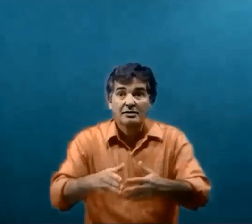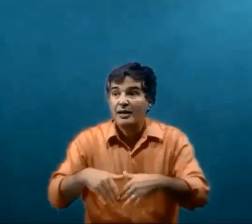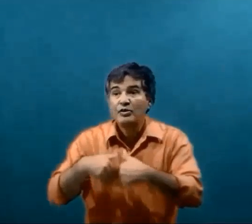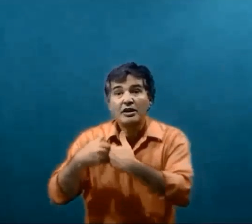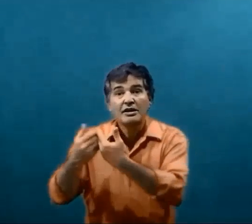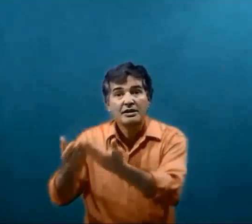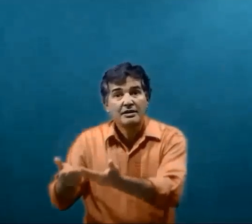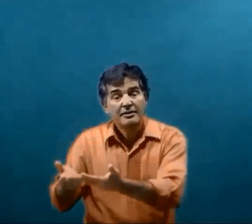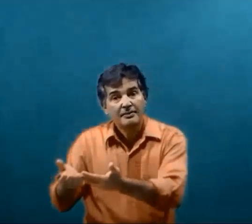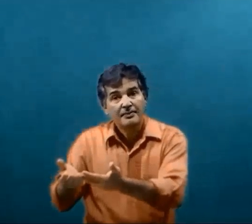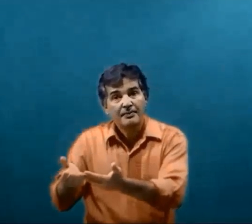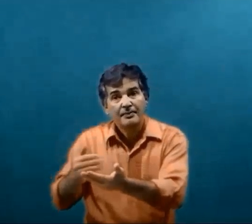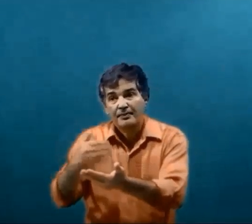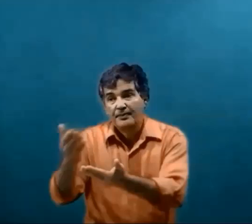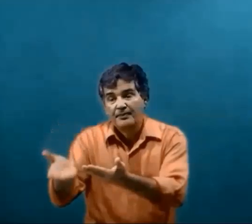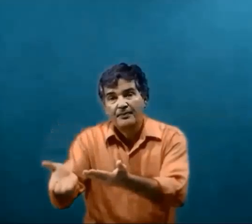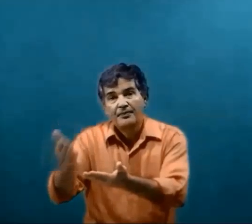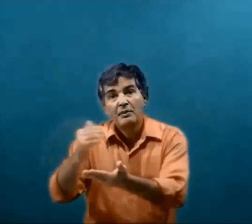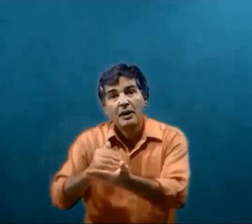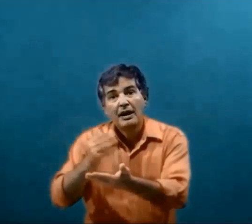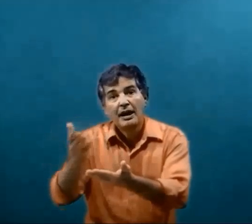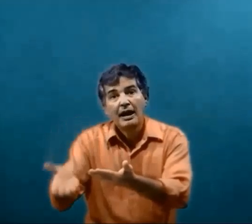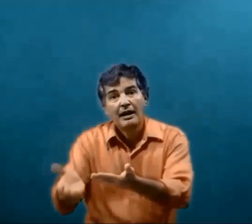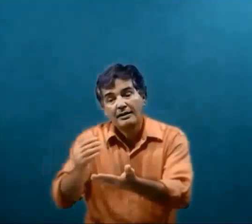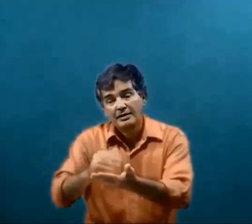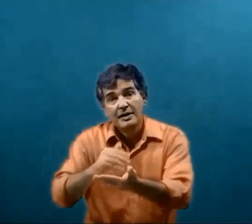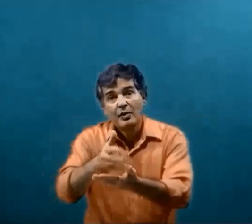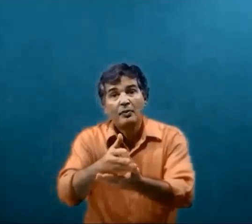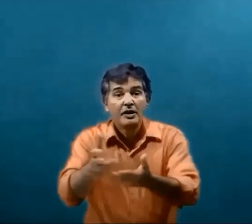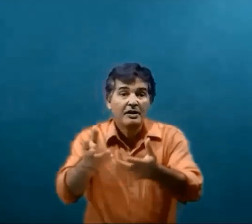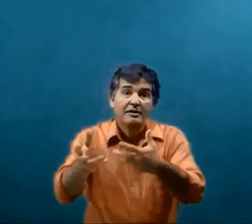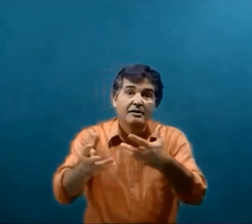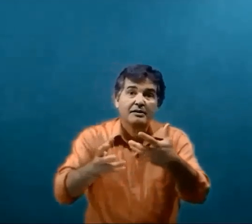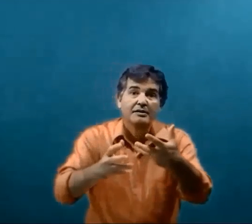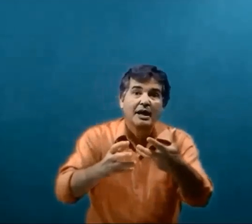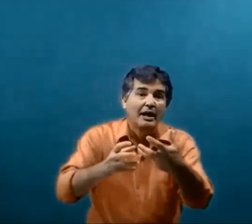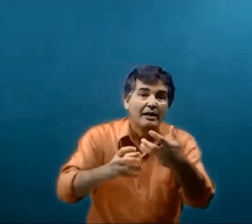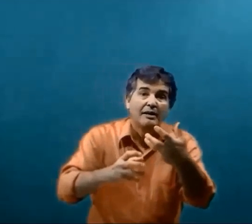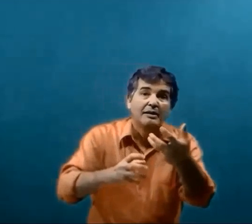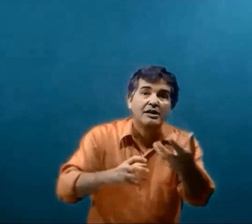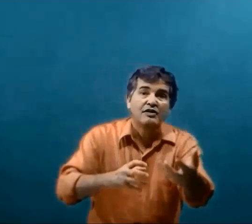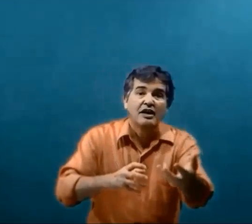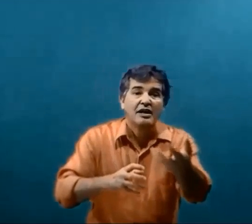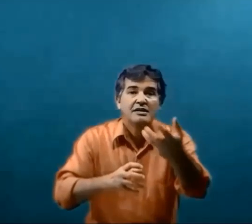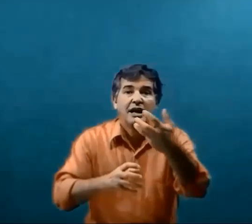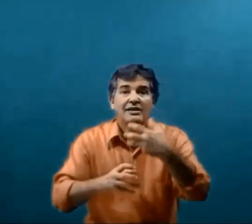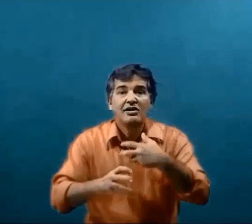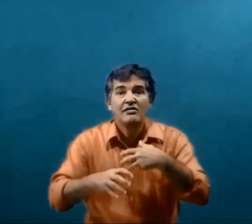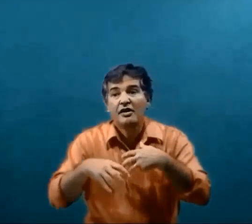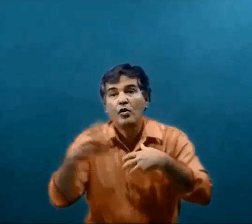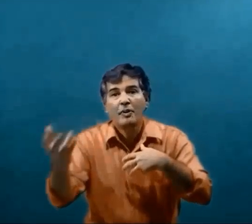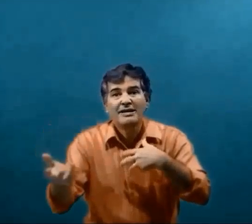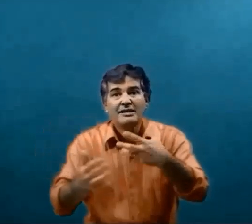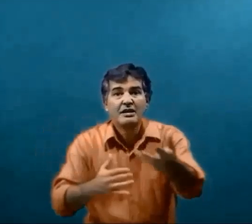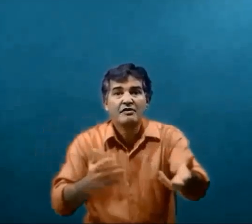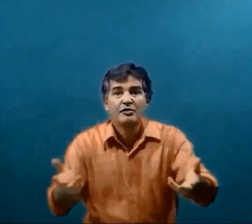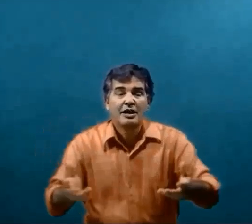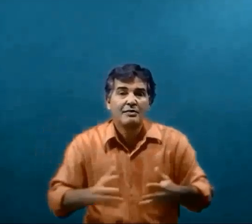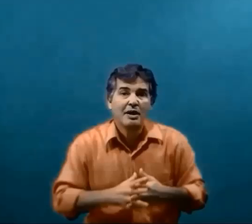da mudança de pH, se aproprie da transferência ativa ou passiva dos